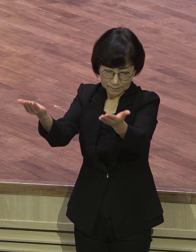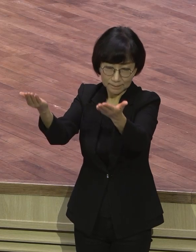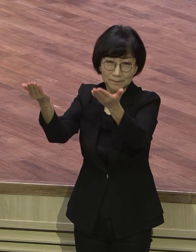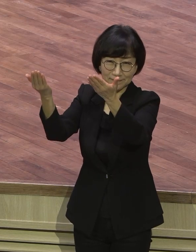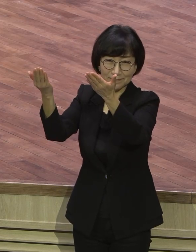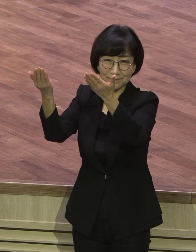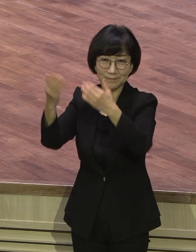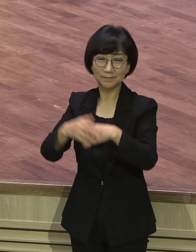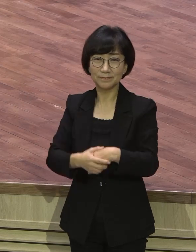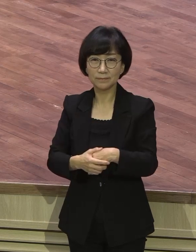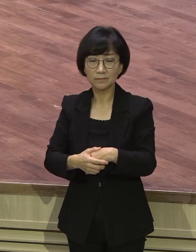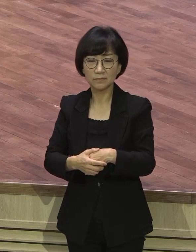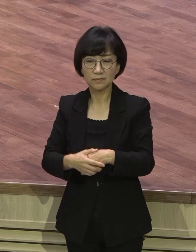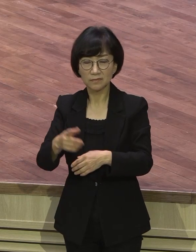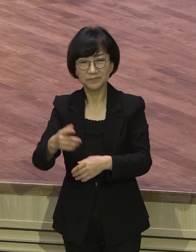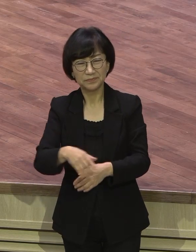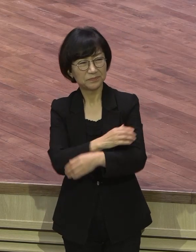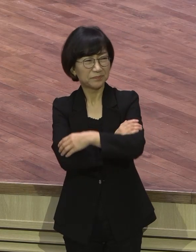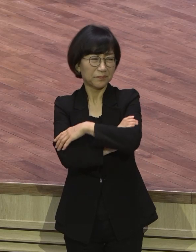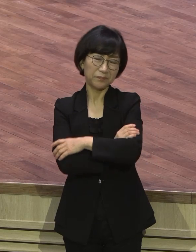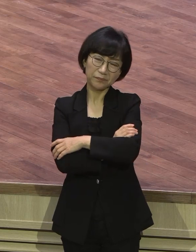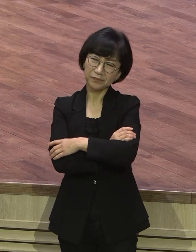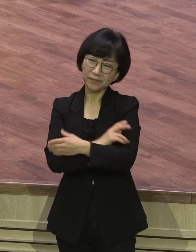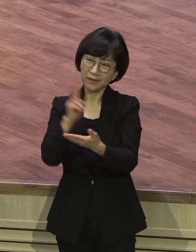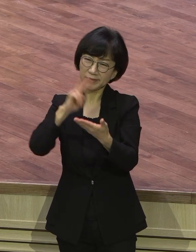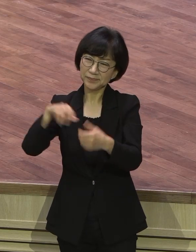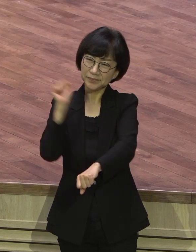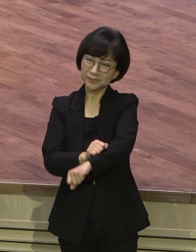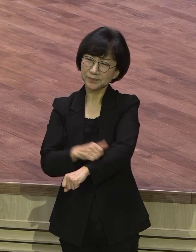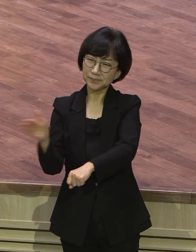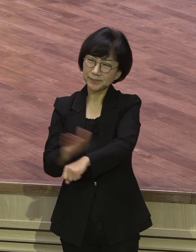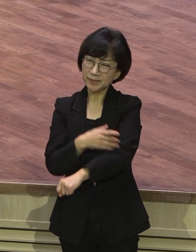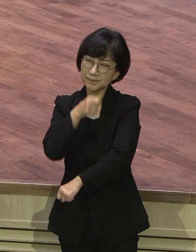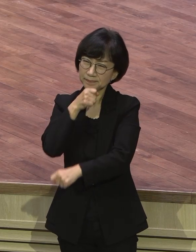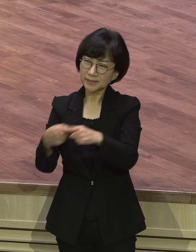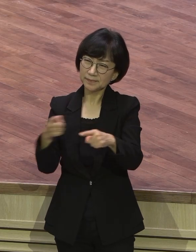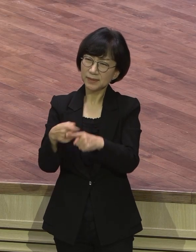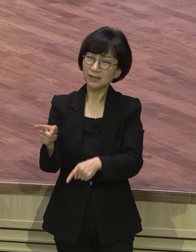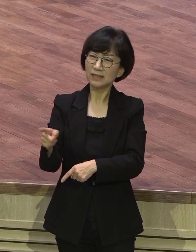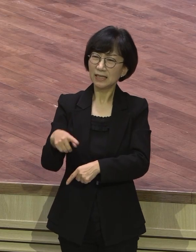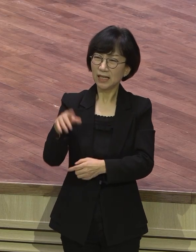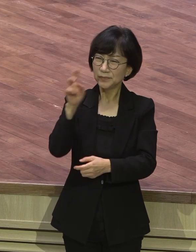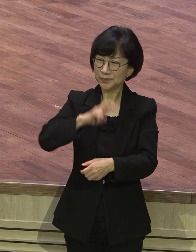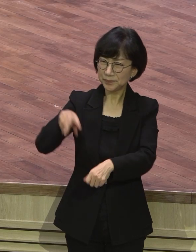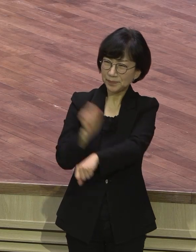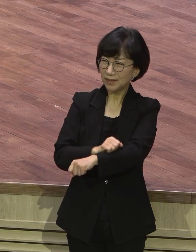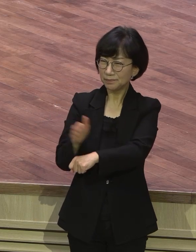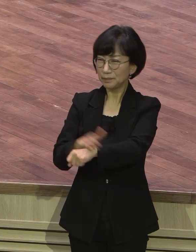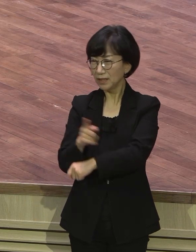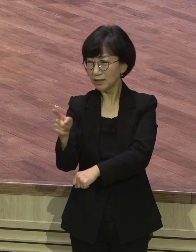건방지 자라나 못하나 보자 누가 앉았지 누가 소리가 크지 누가 적지